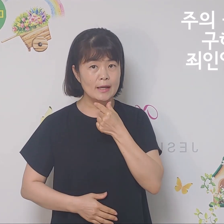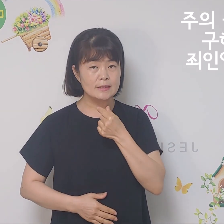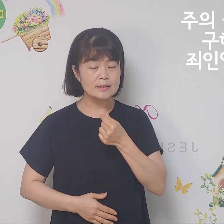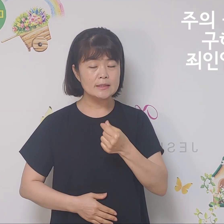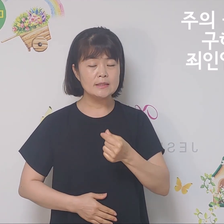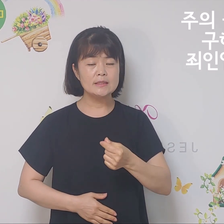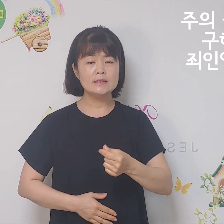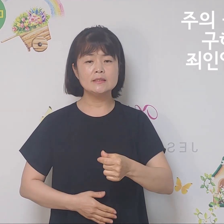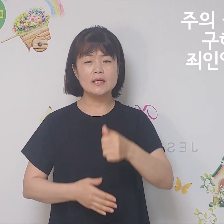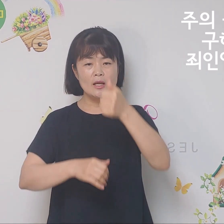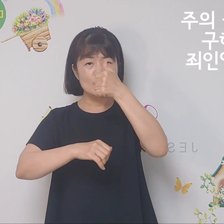구하는